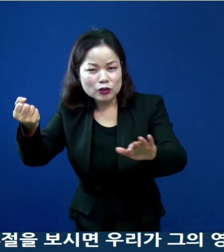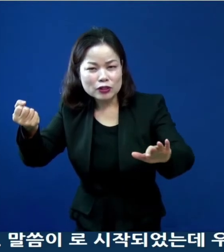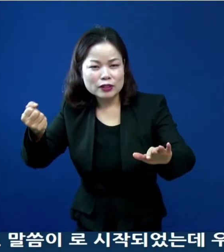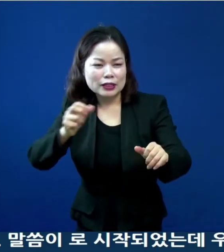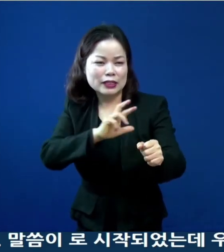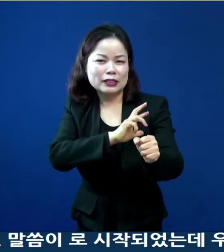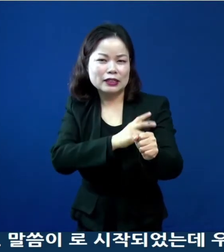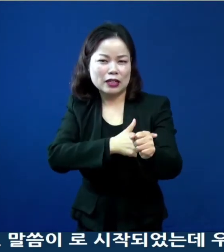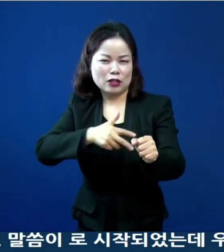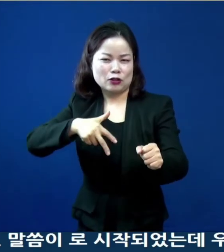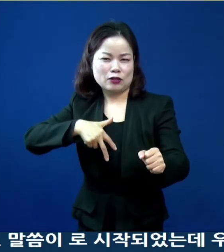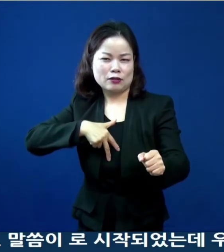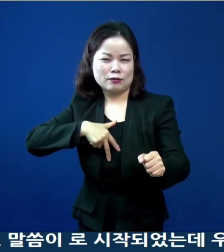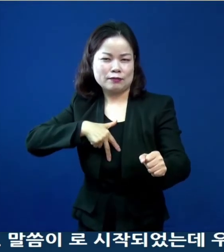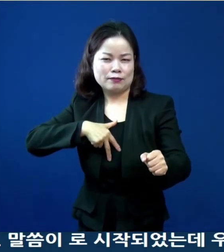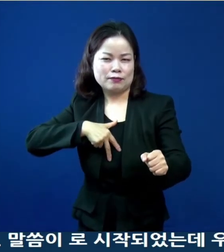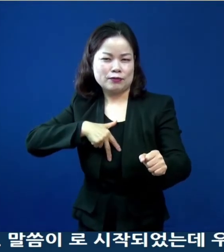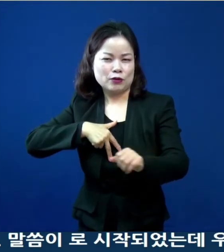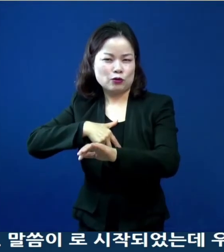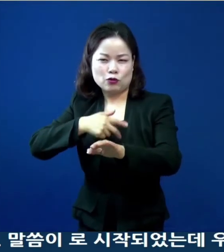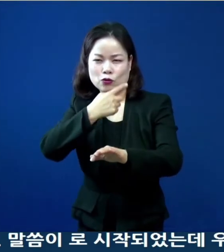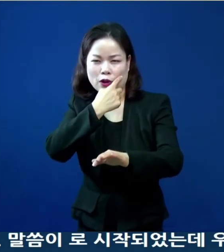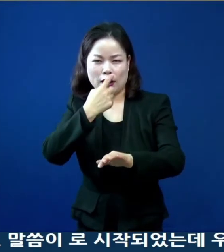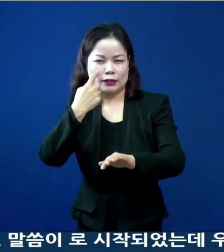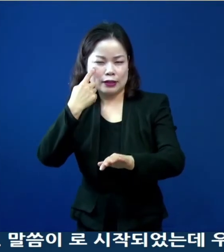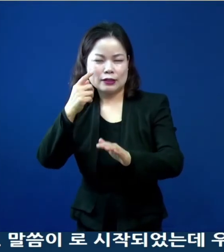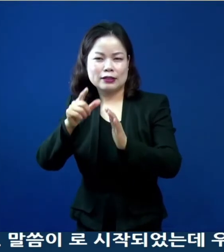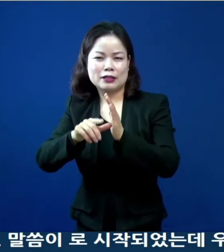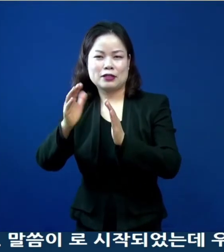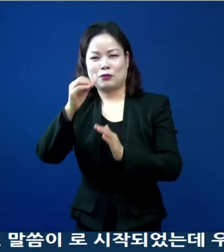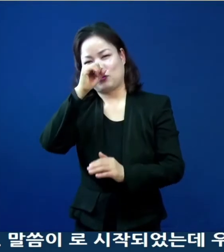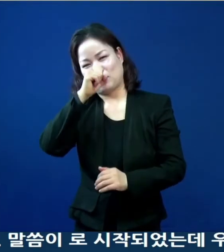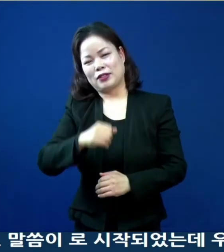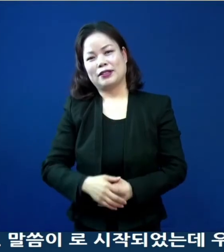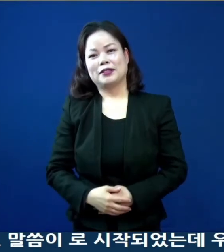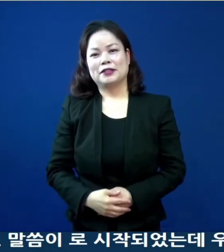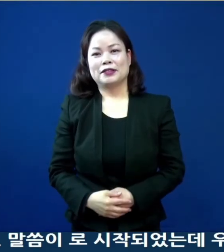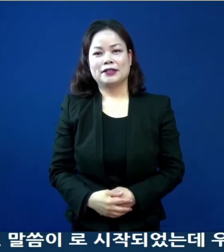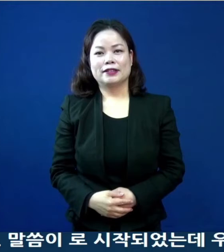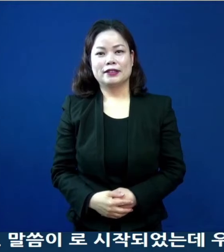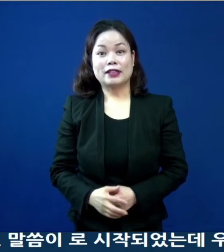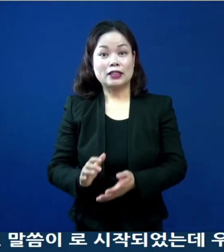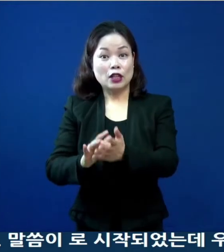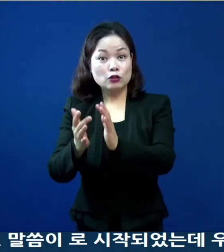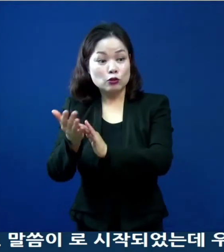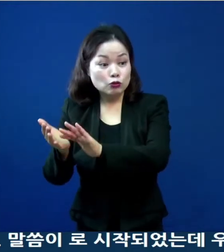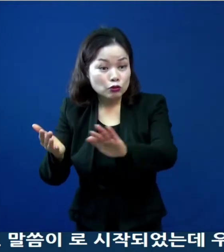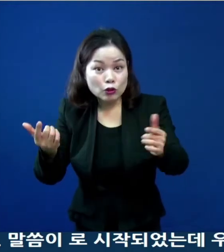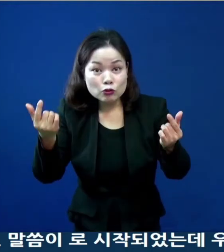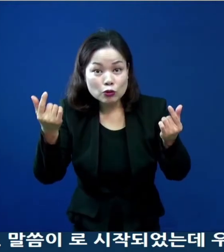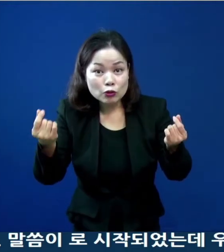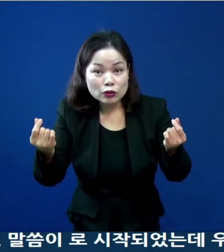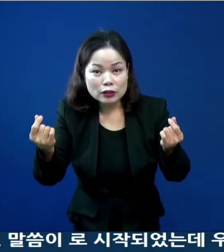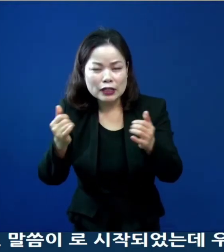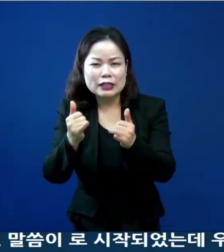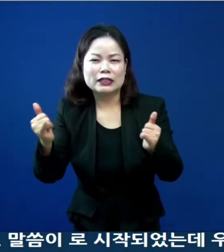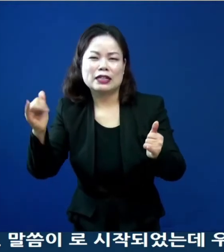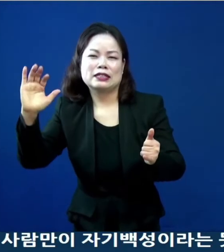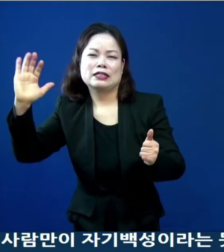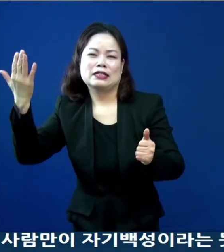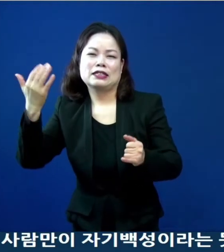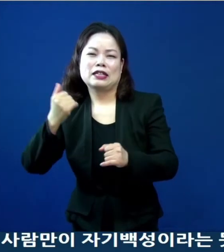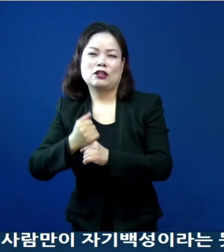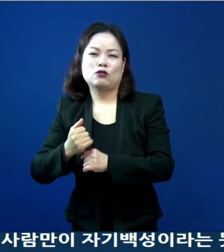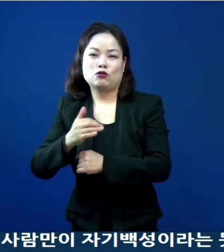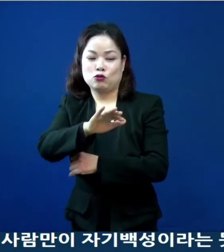자격, 정체성을 다시 한번 우리가 확인하는 이 시간이 되었으면 좋겠습니다. 예수님 우리와 똑같은 인간이 되어서